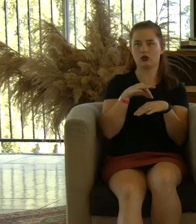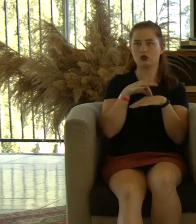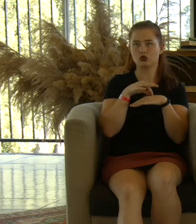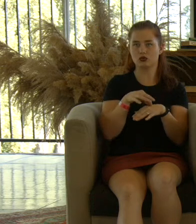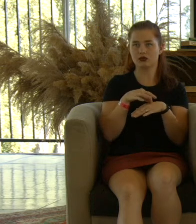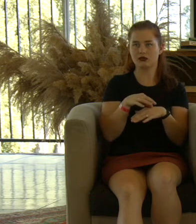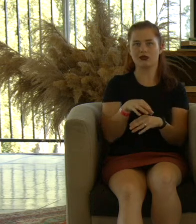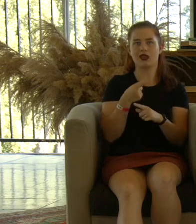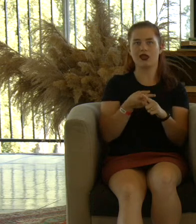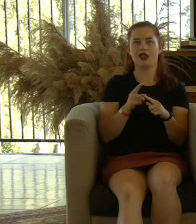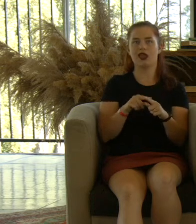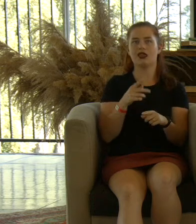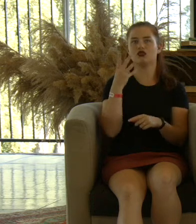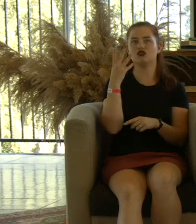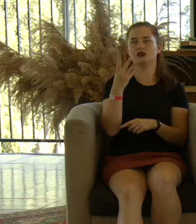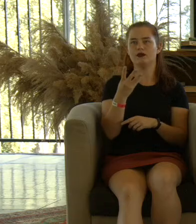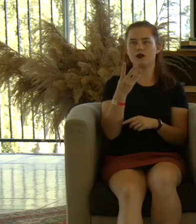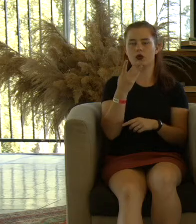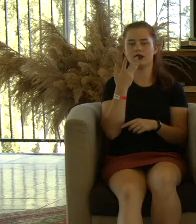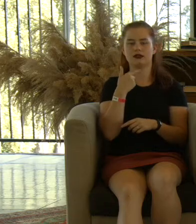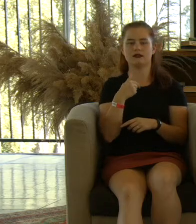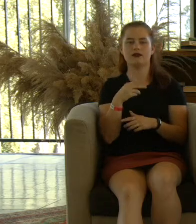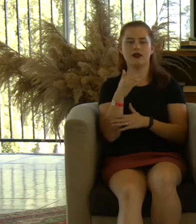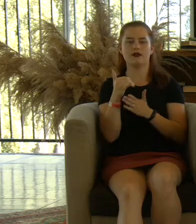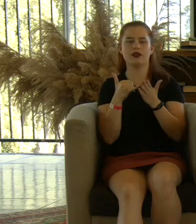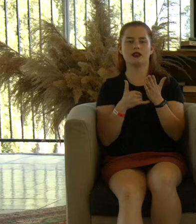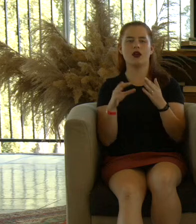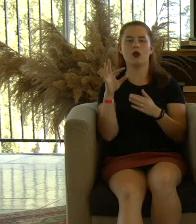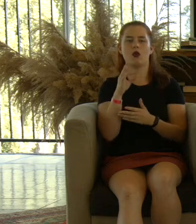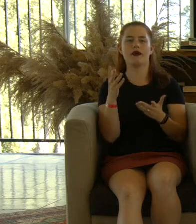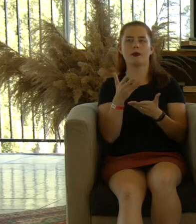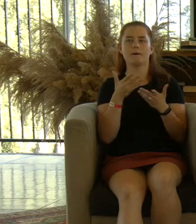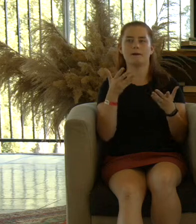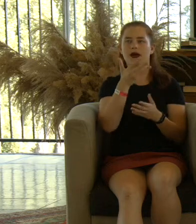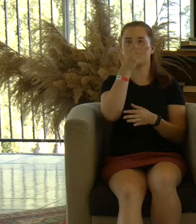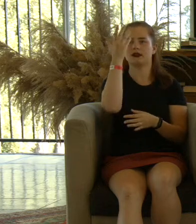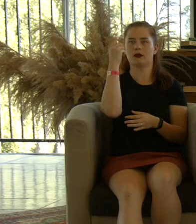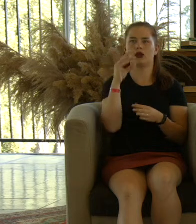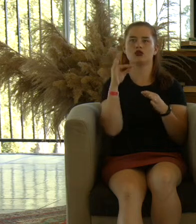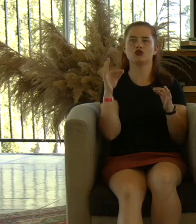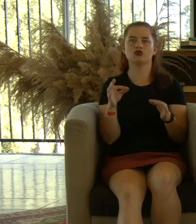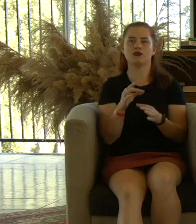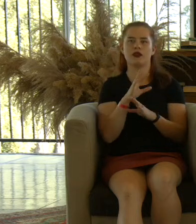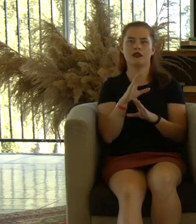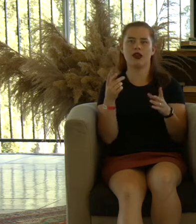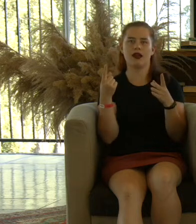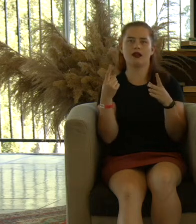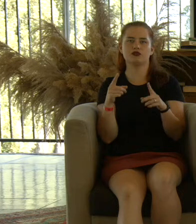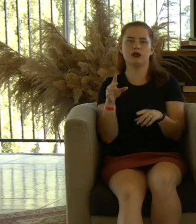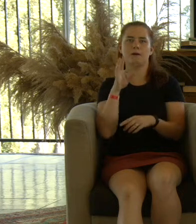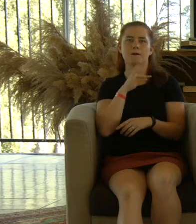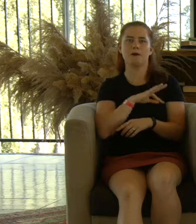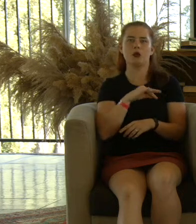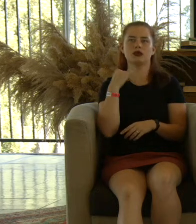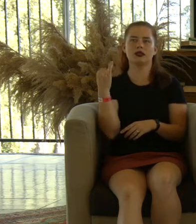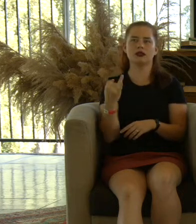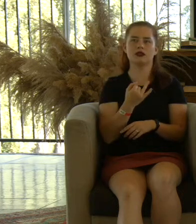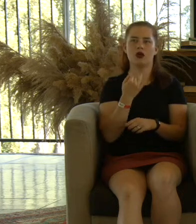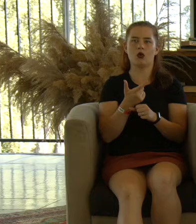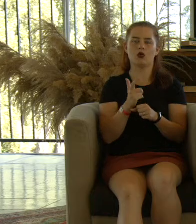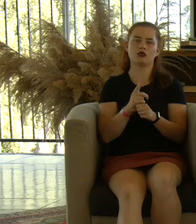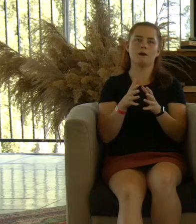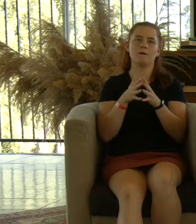четвертый цвет вина, про который мы забыли. И все. Оно ничем абсолютно не отличается. Оно пользуется спросом сейчас большим